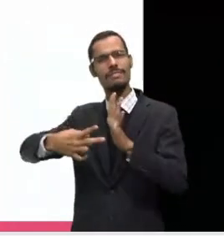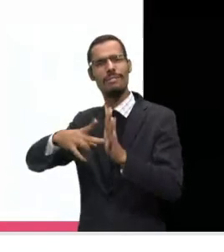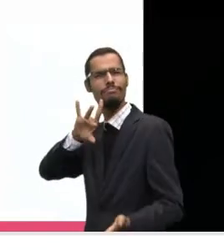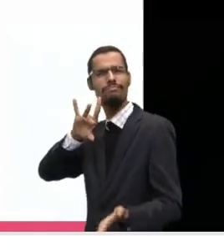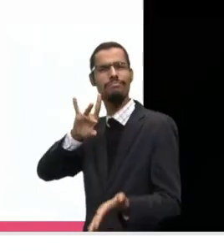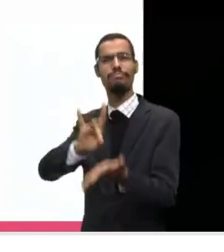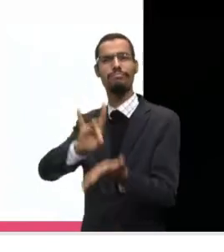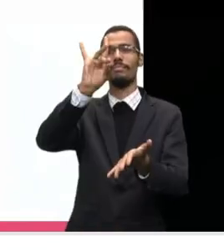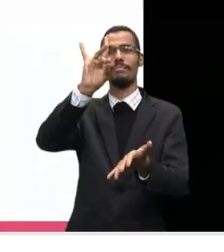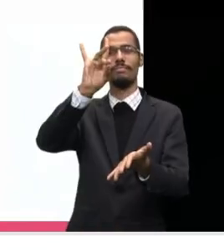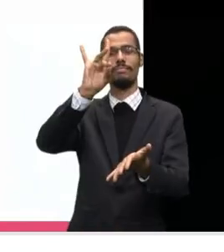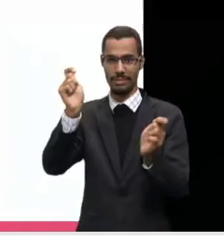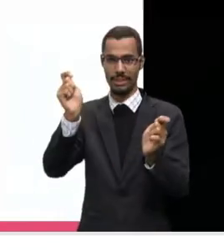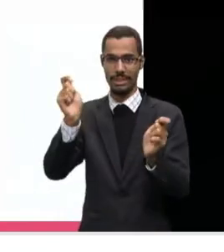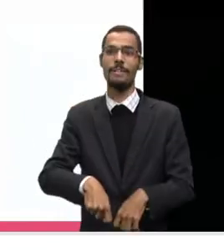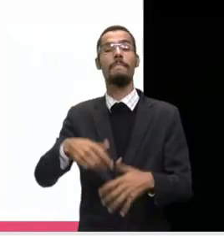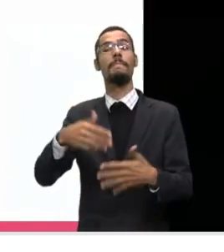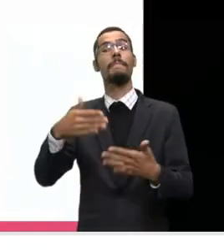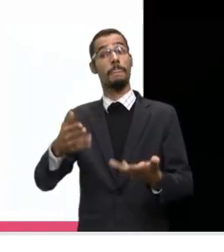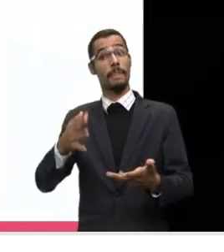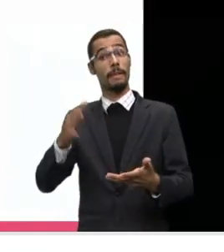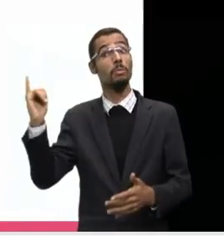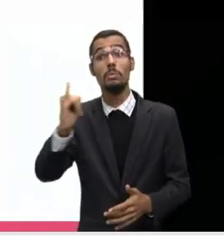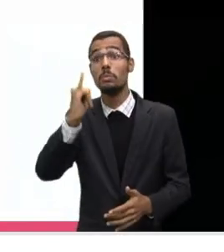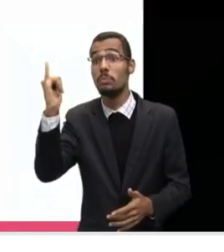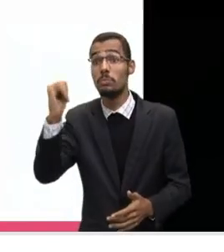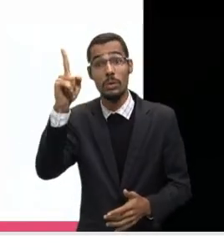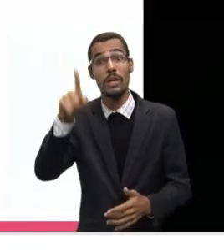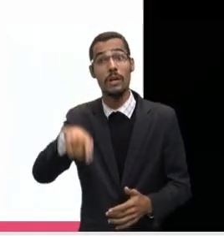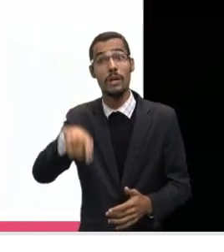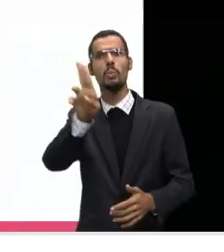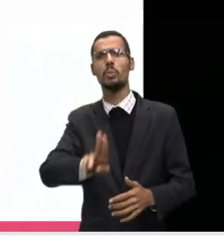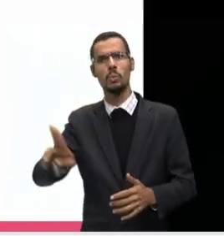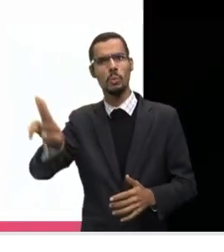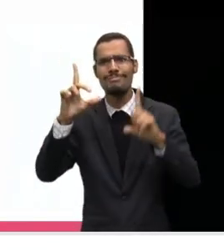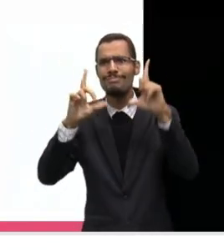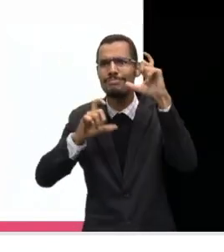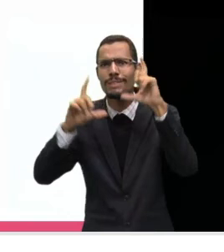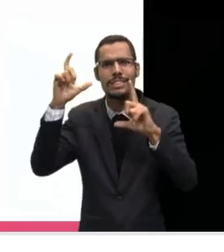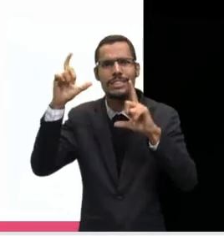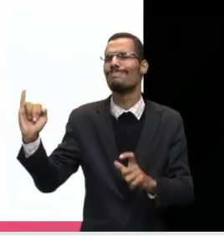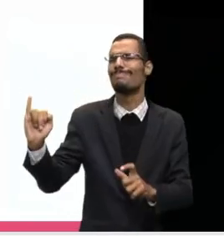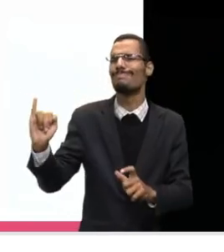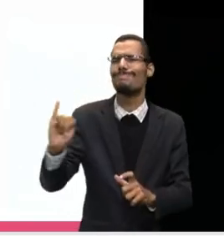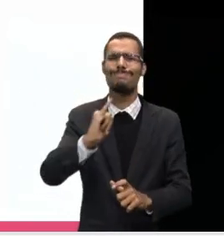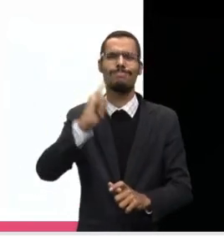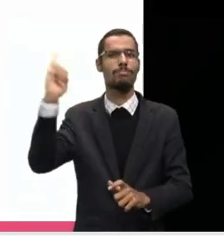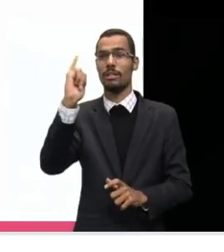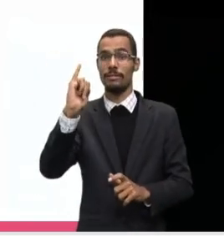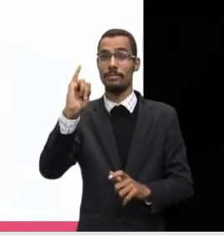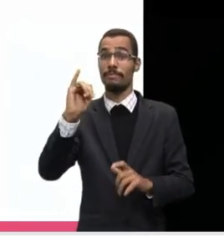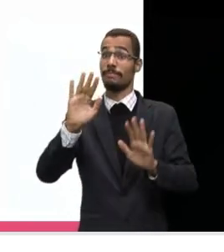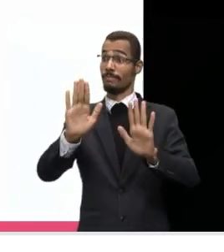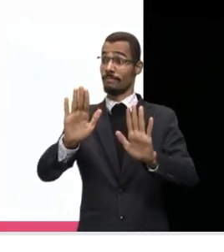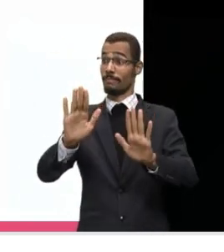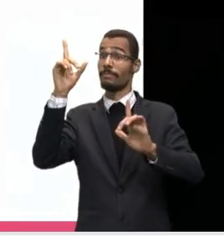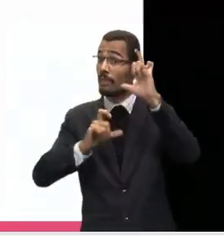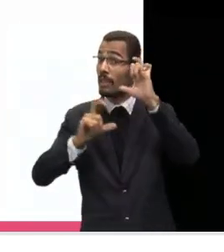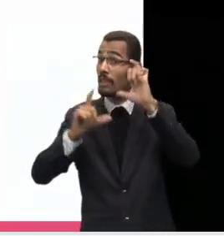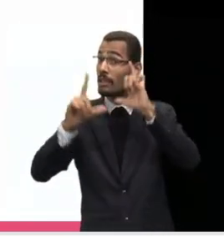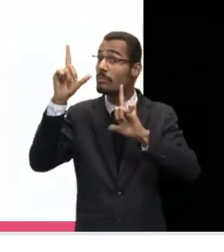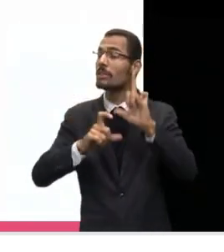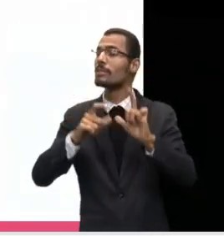no nosso discurso. Então, é indispensável o uso das expressões faciais. Mas as expressões faciais,